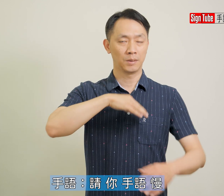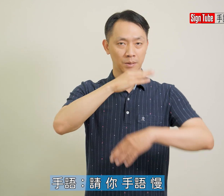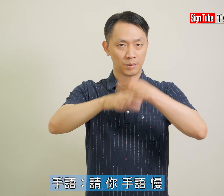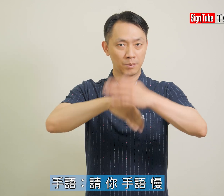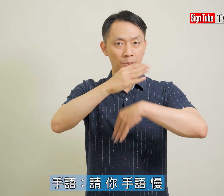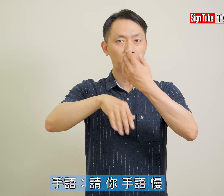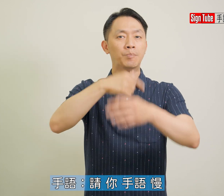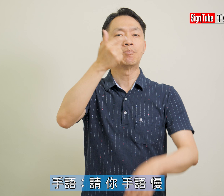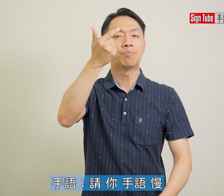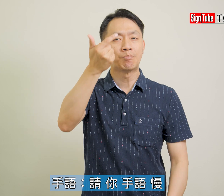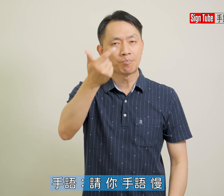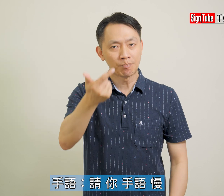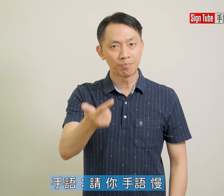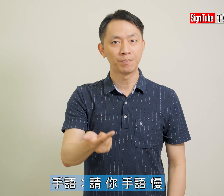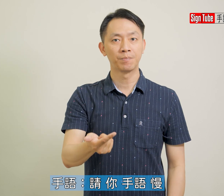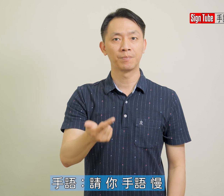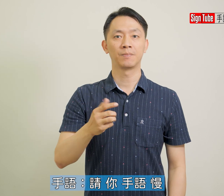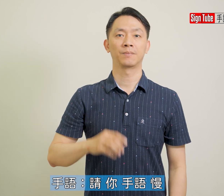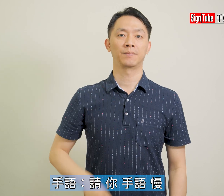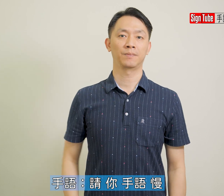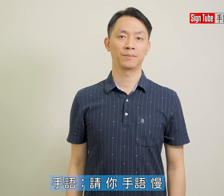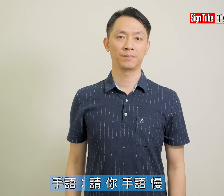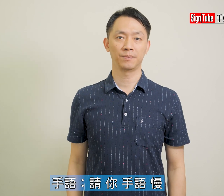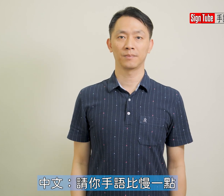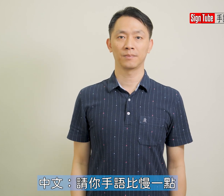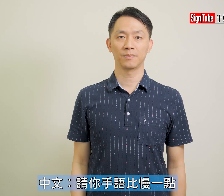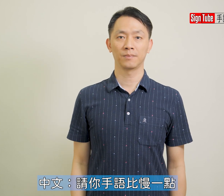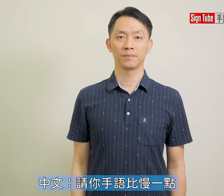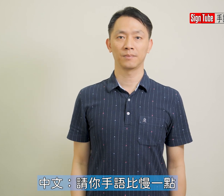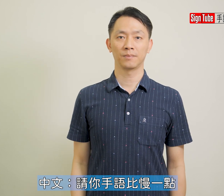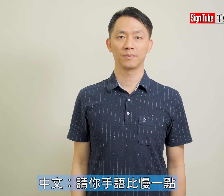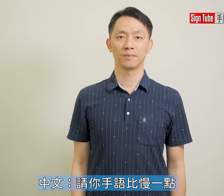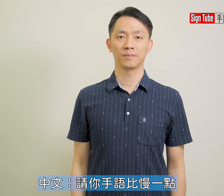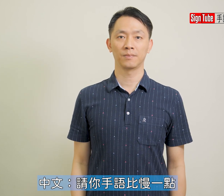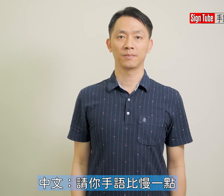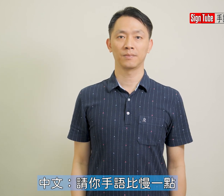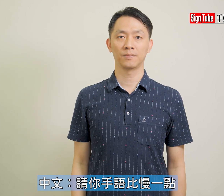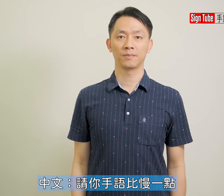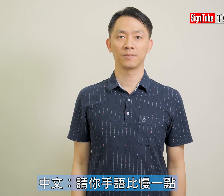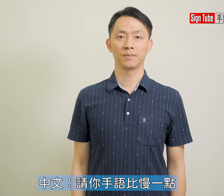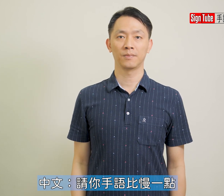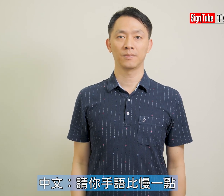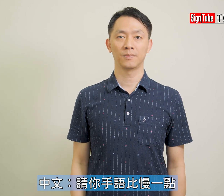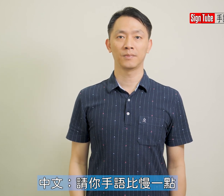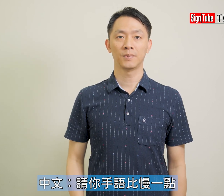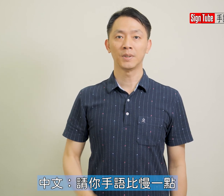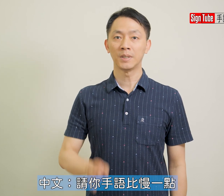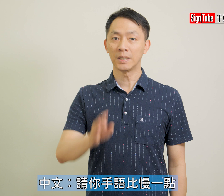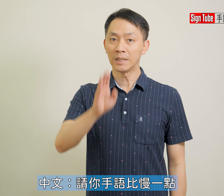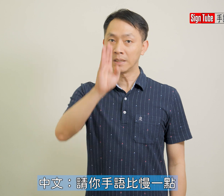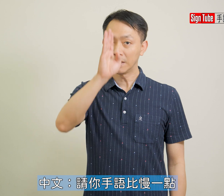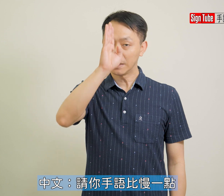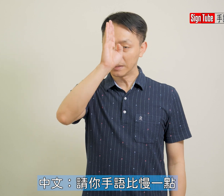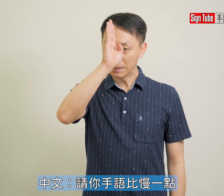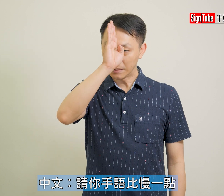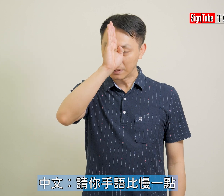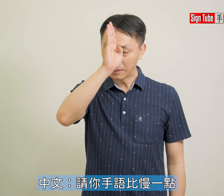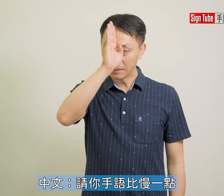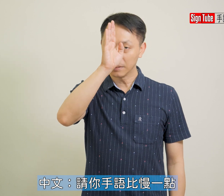手语笔法，请你手语慢。中文意思，请你手语比慢